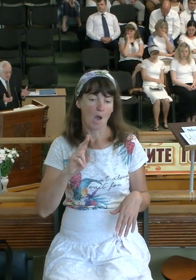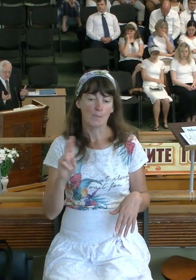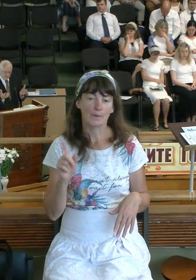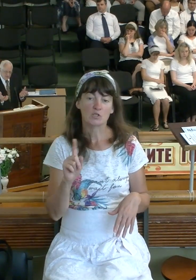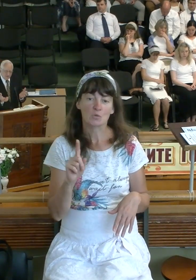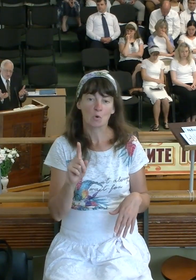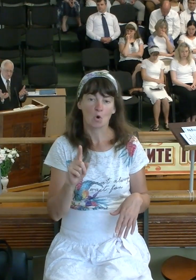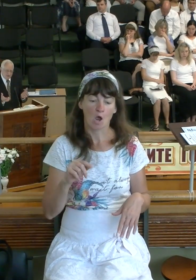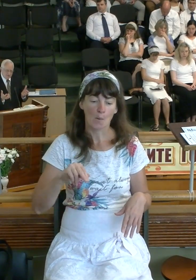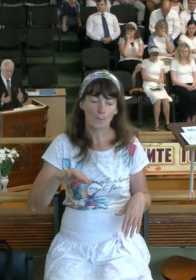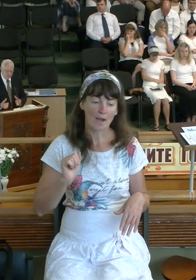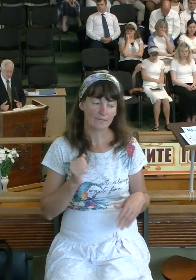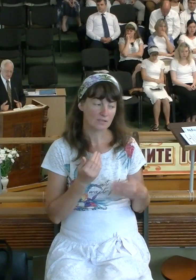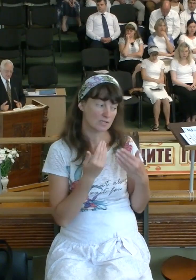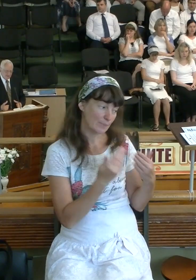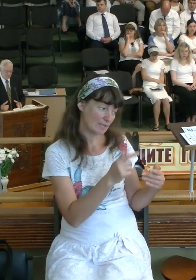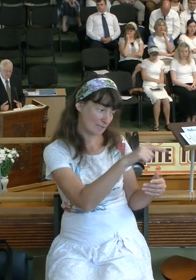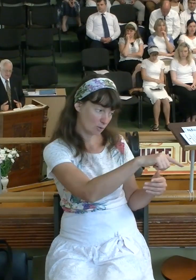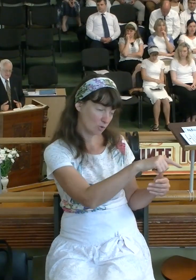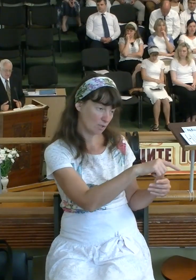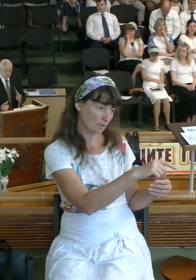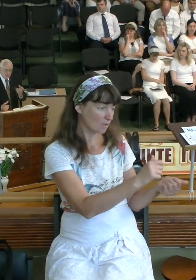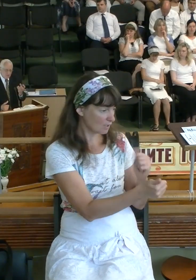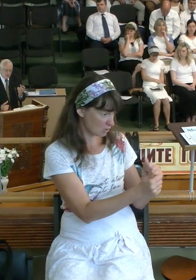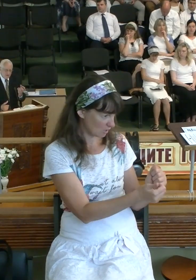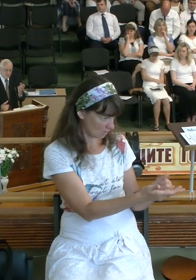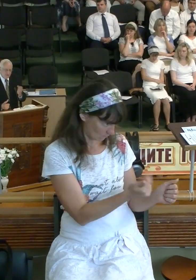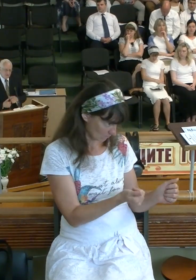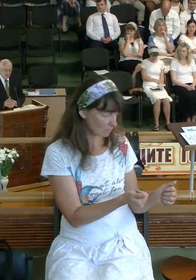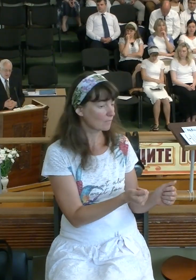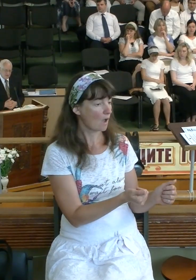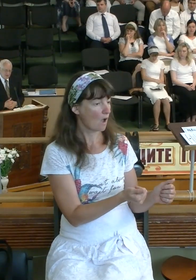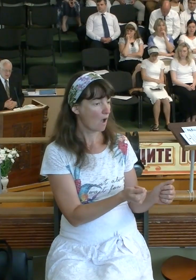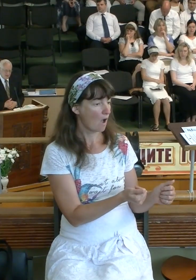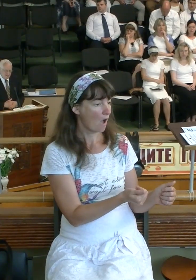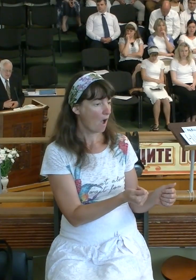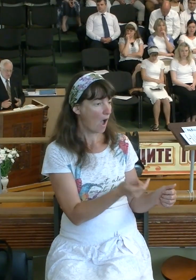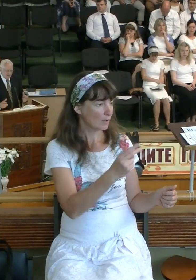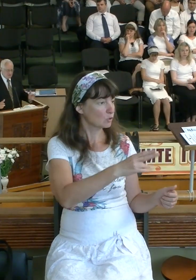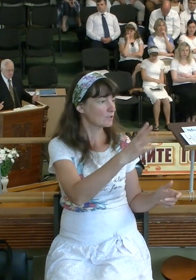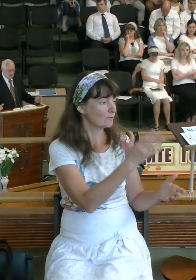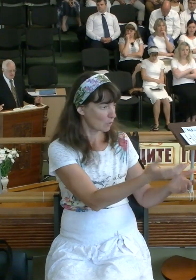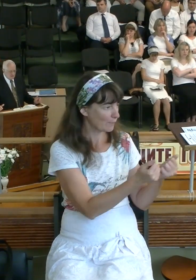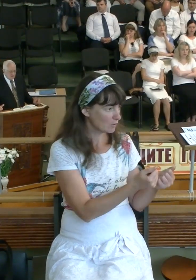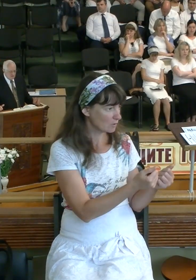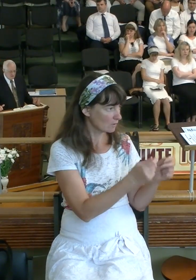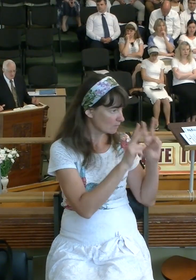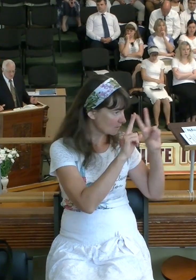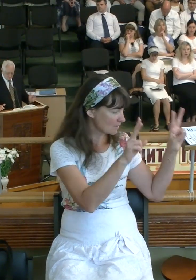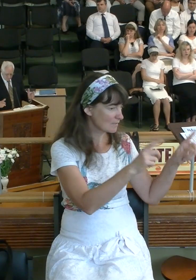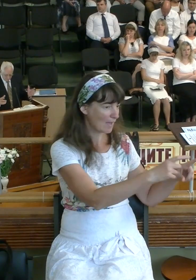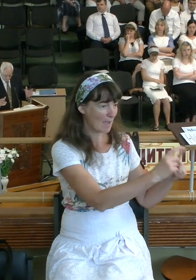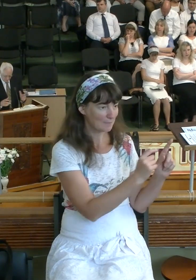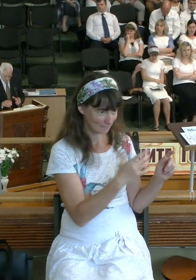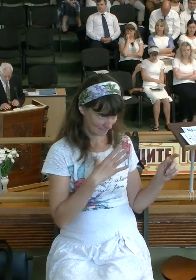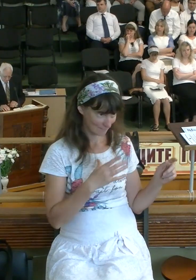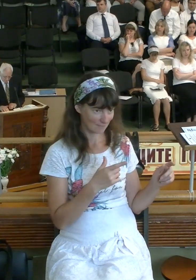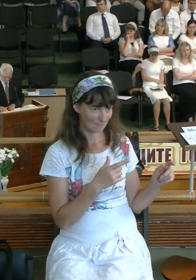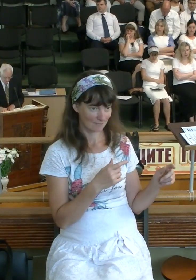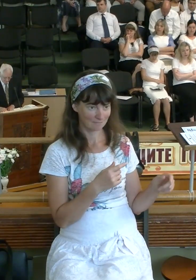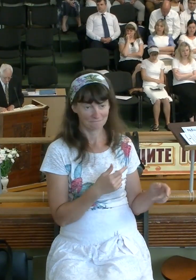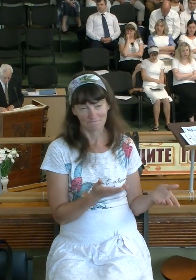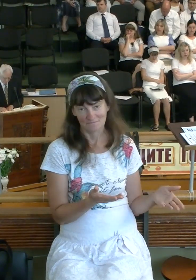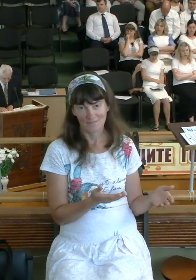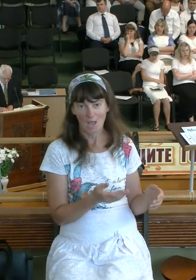ли вы Духа Святого уверовавши? Вот и Духа их видно. Друзья, дорогие, я не